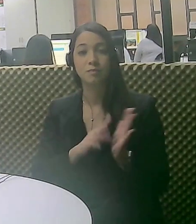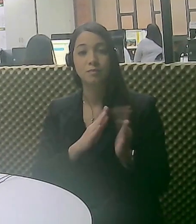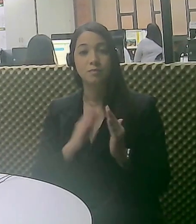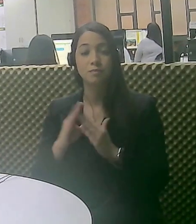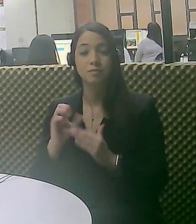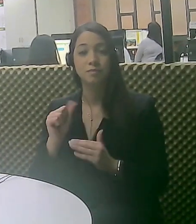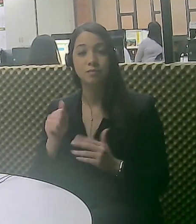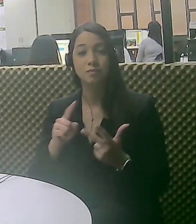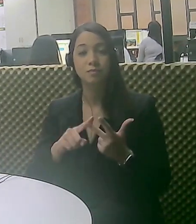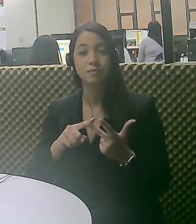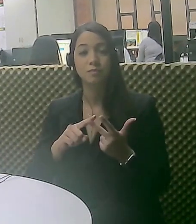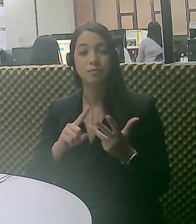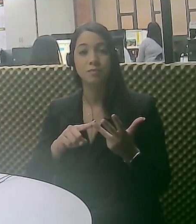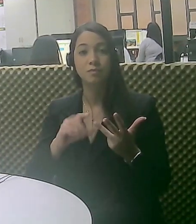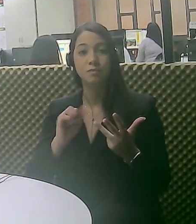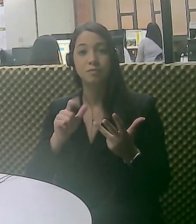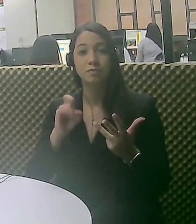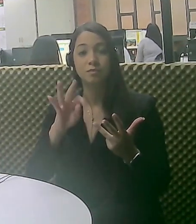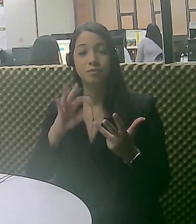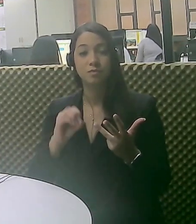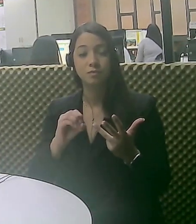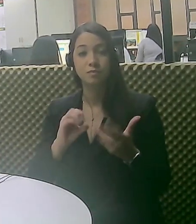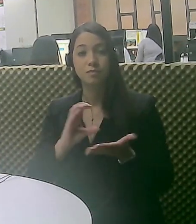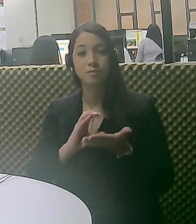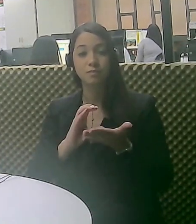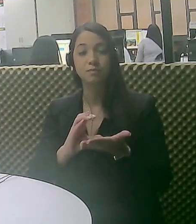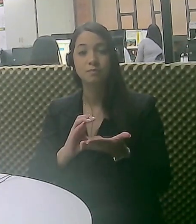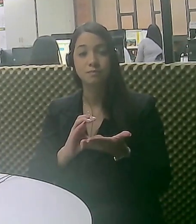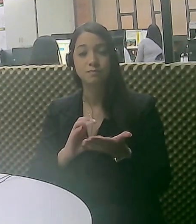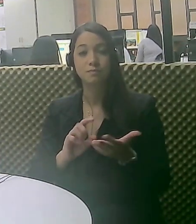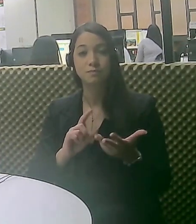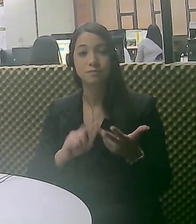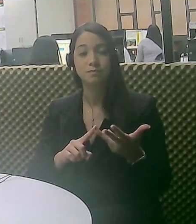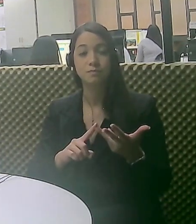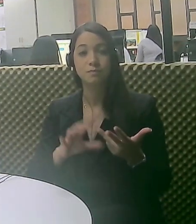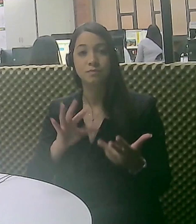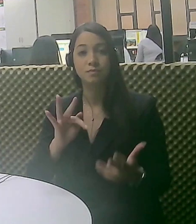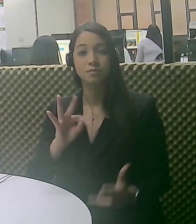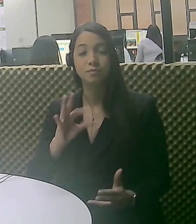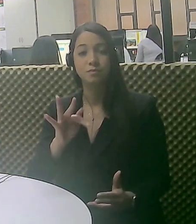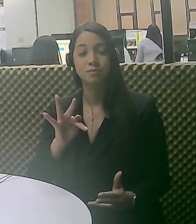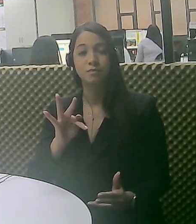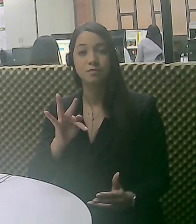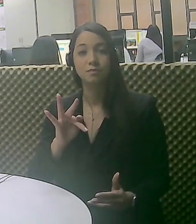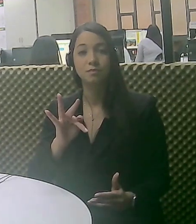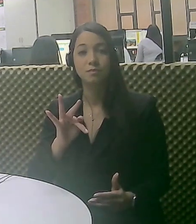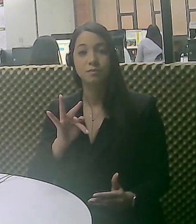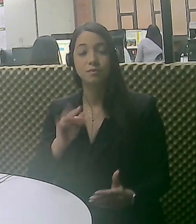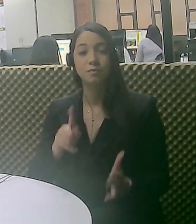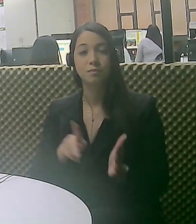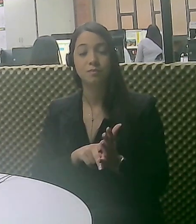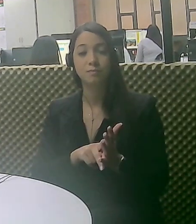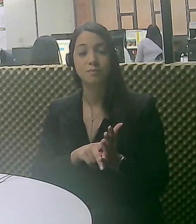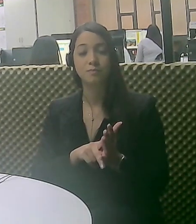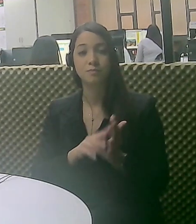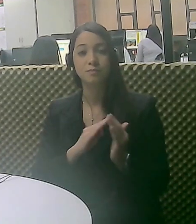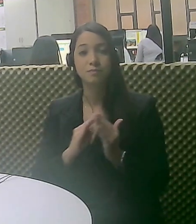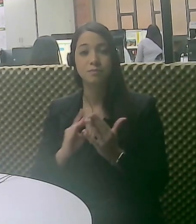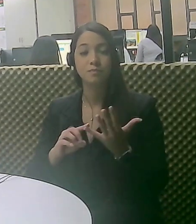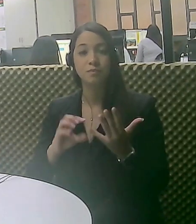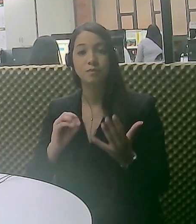S.A., Calisto Bonatti Investimentos e Participações Limitada, FTF Patrimonial Limitada e